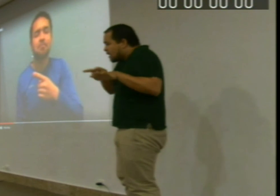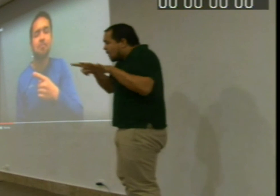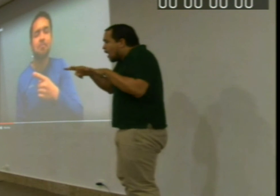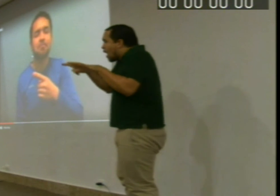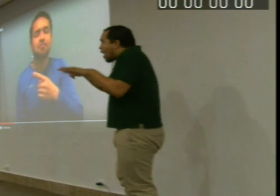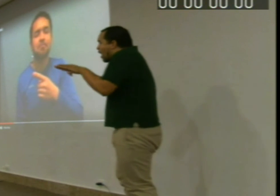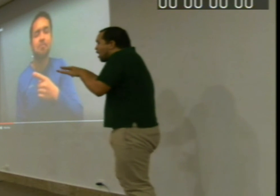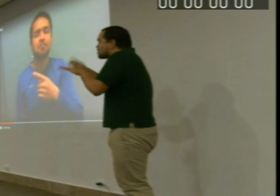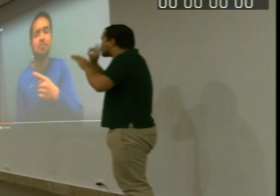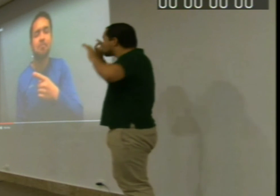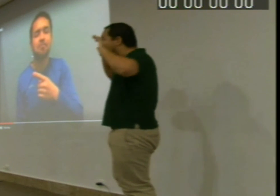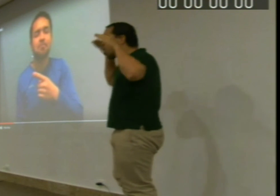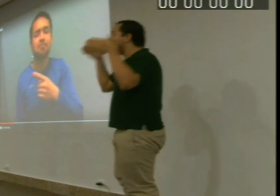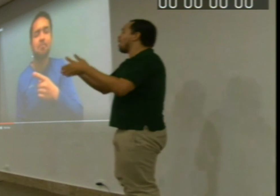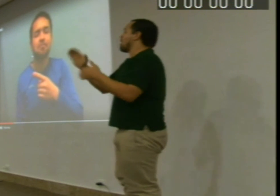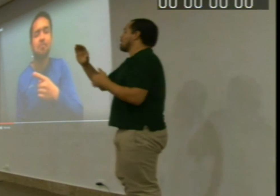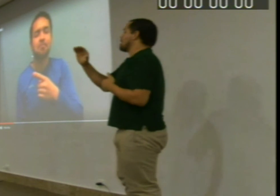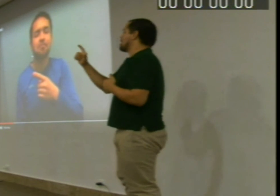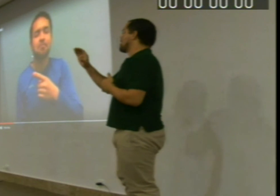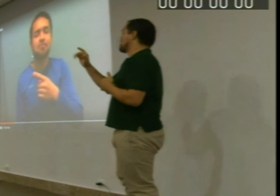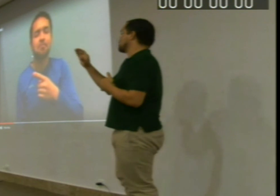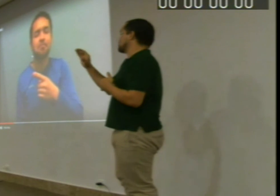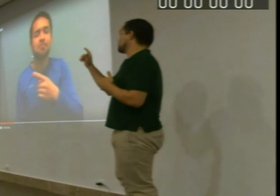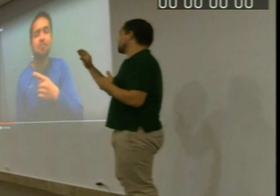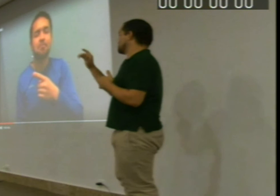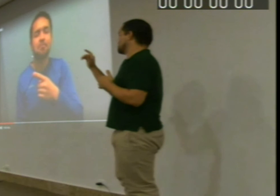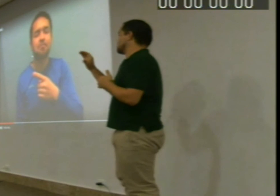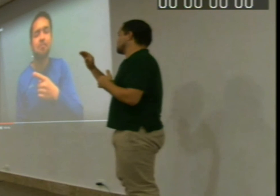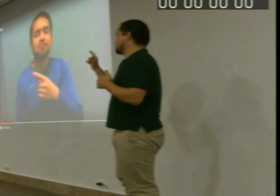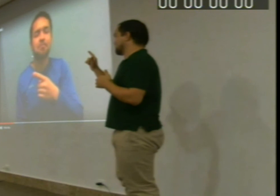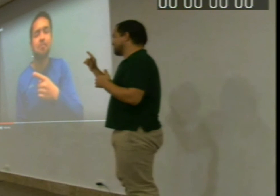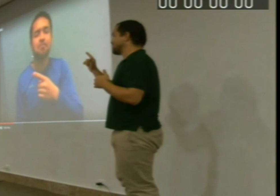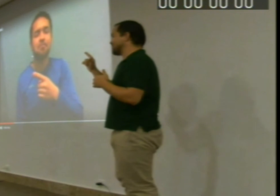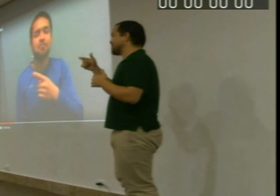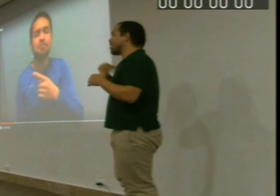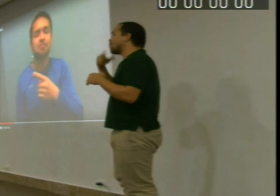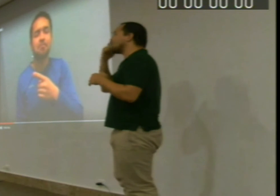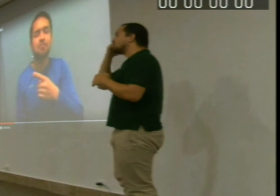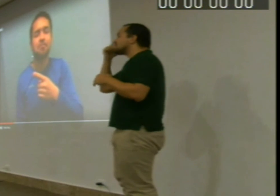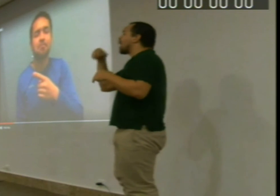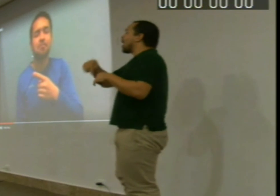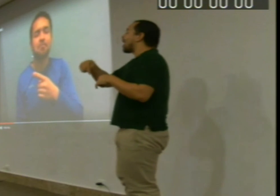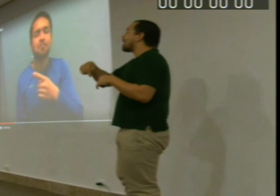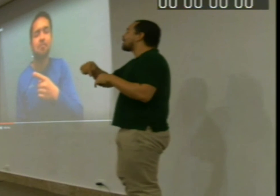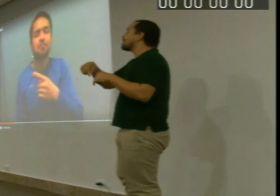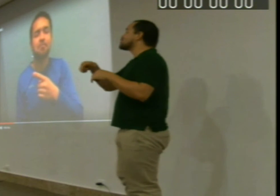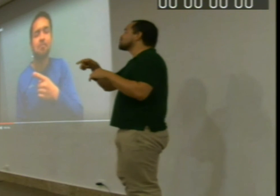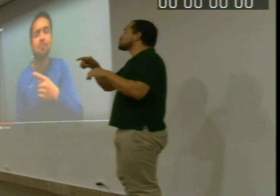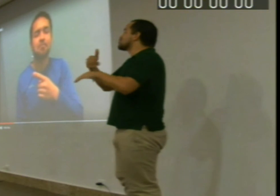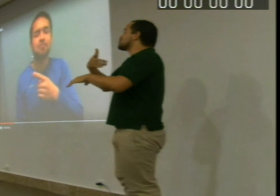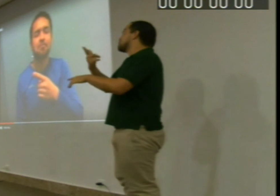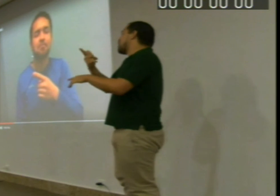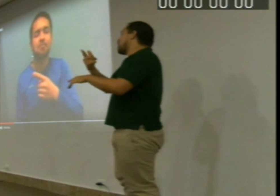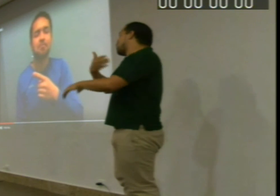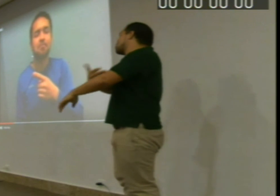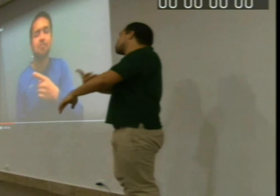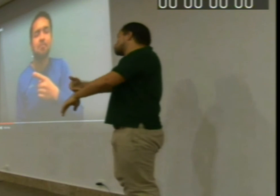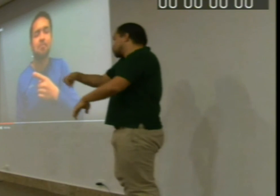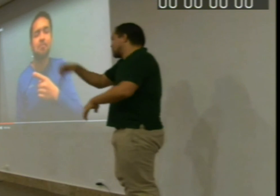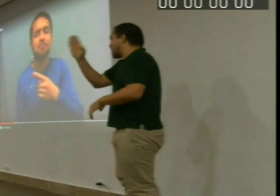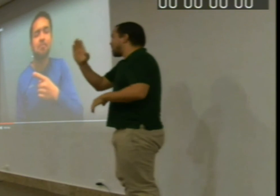estudando seis semanas mais ou menos só focado em classificadores eu pensar eu pensei